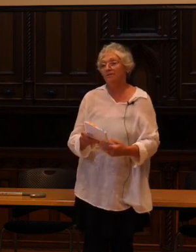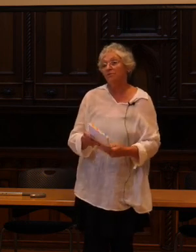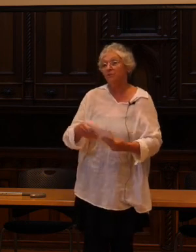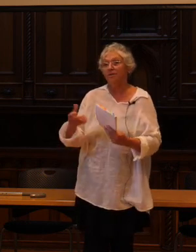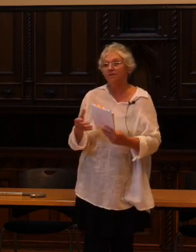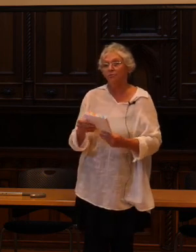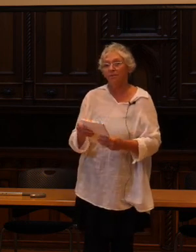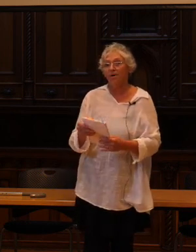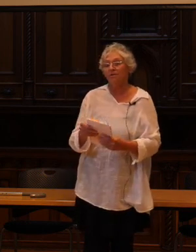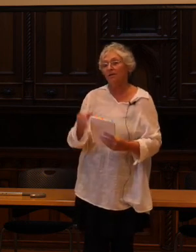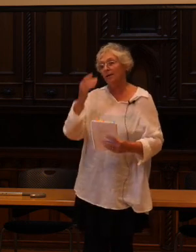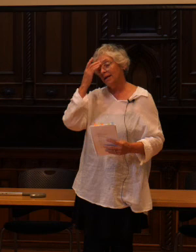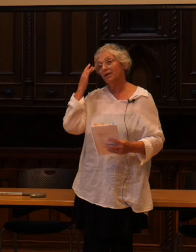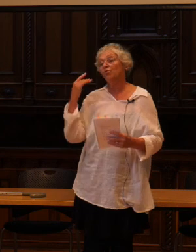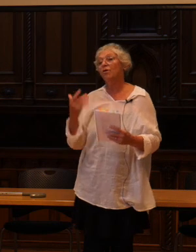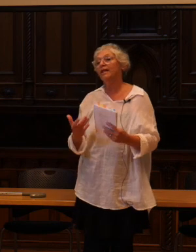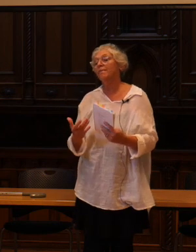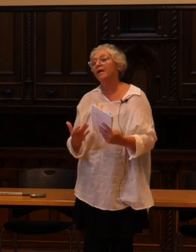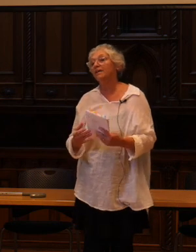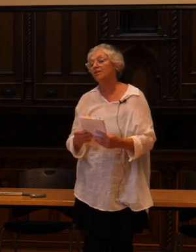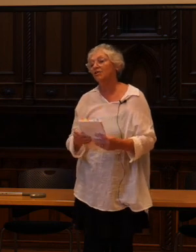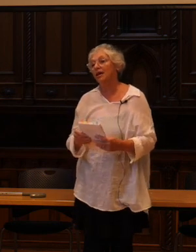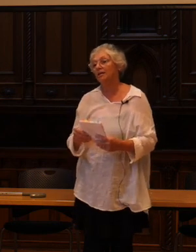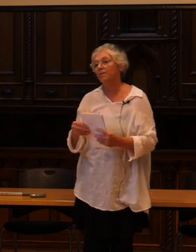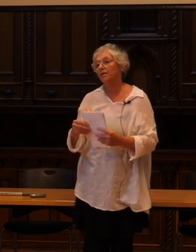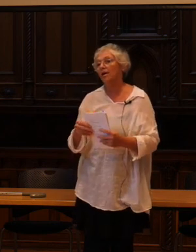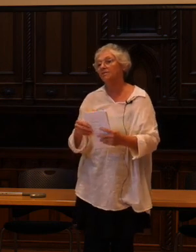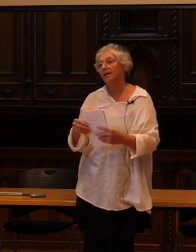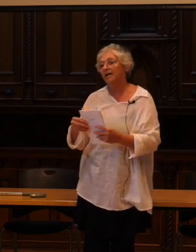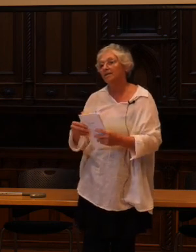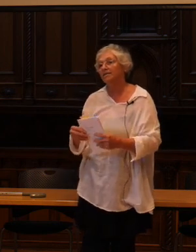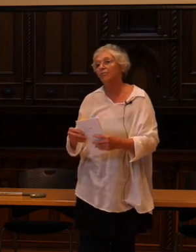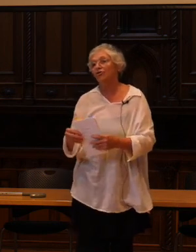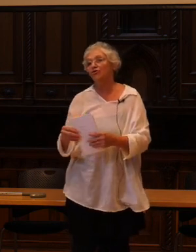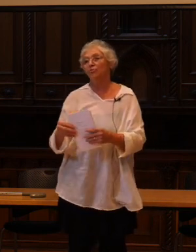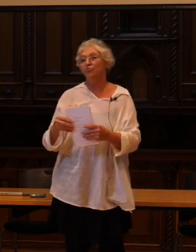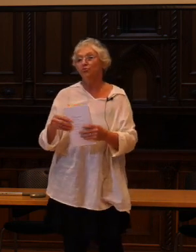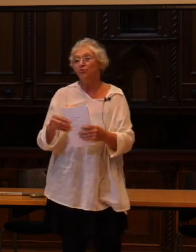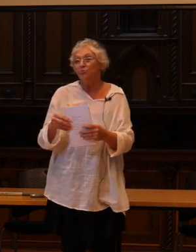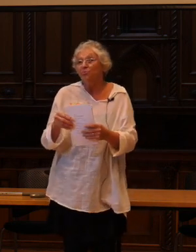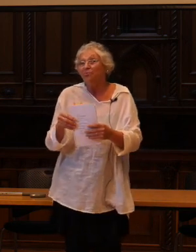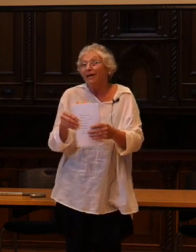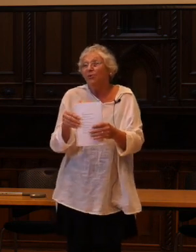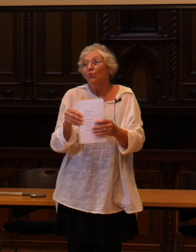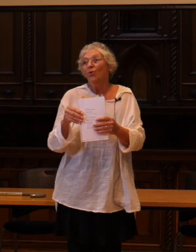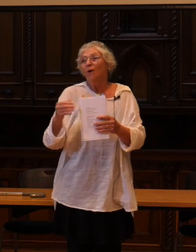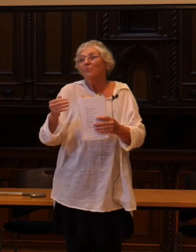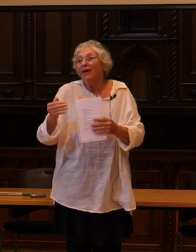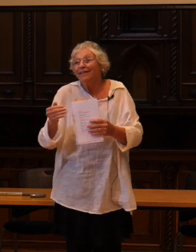épouse, son amante qui est au bord de la mer et qui regarde la marée basse et qui s'approche le plus